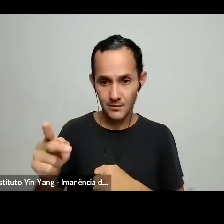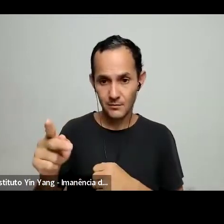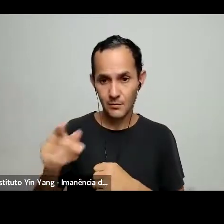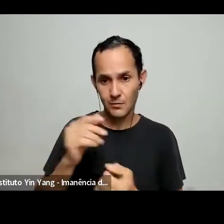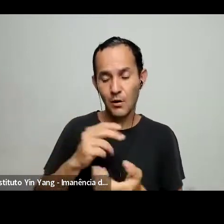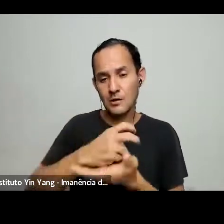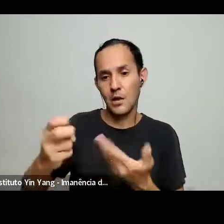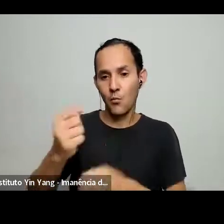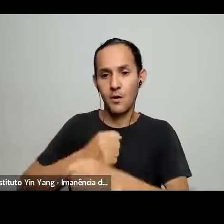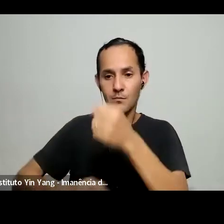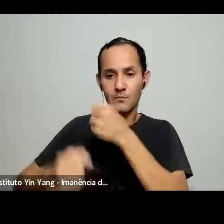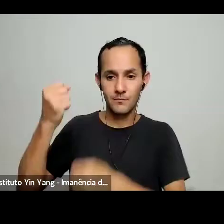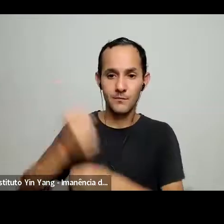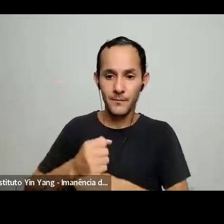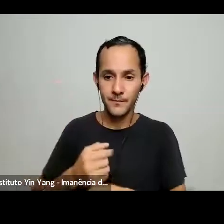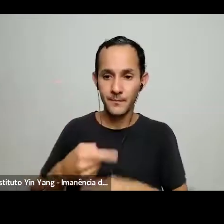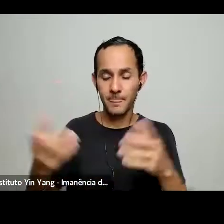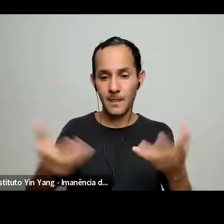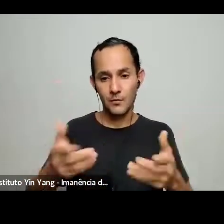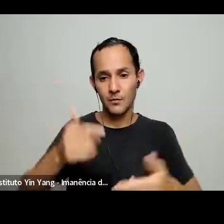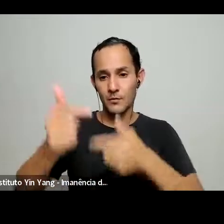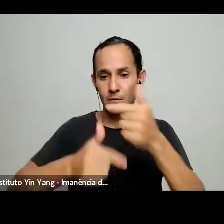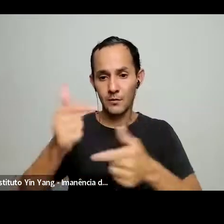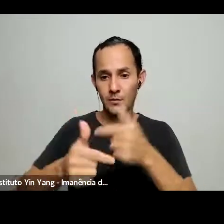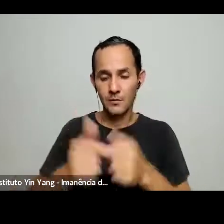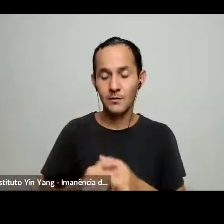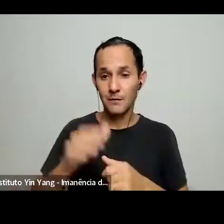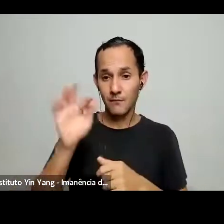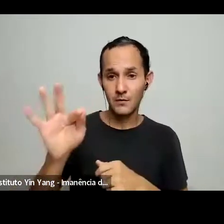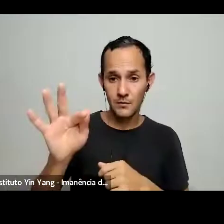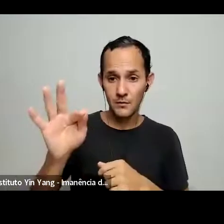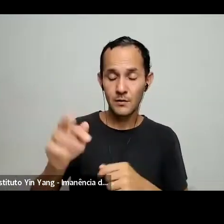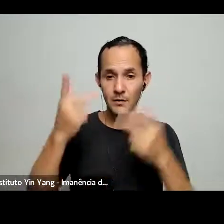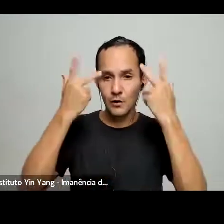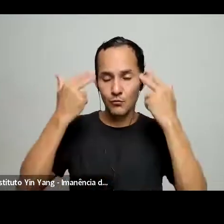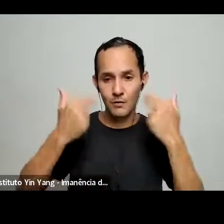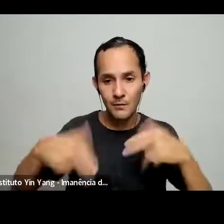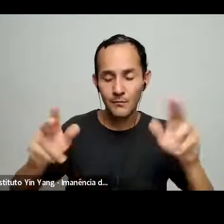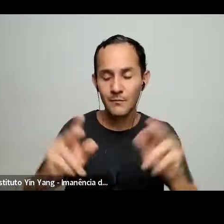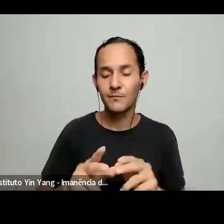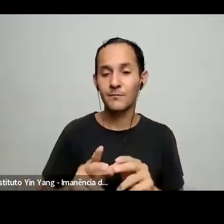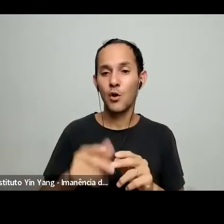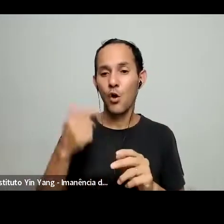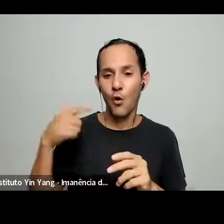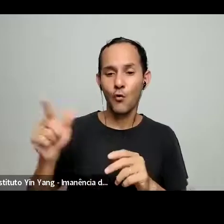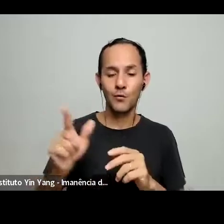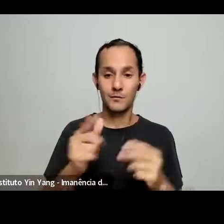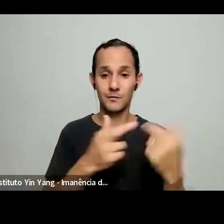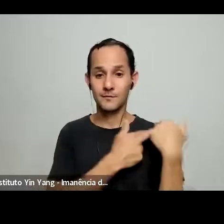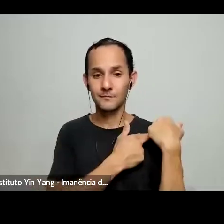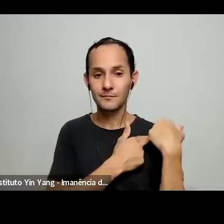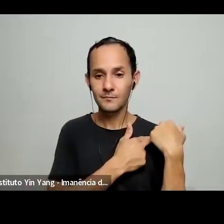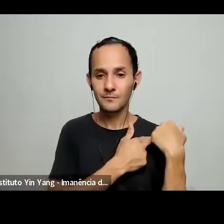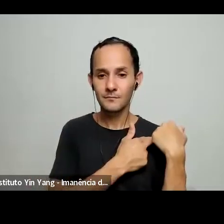passado. E atualmente atuo na Federação Mundial de Naturopatia, com outras atribuições.